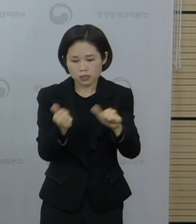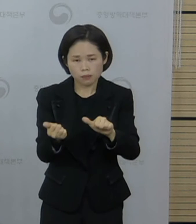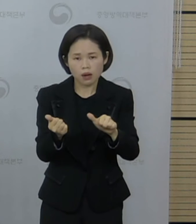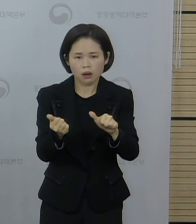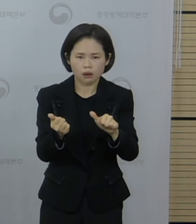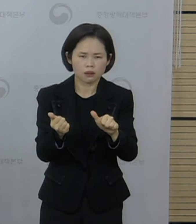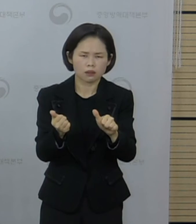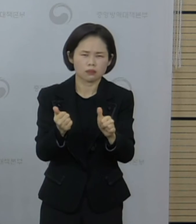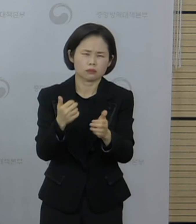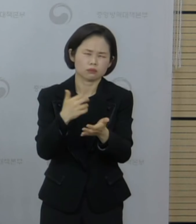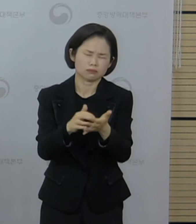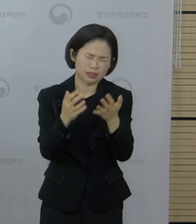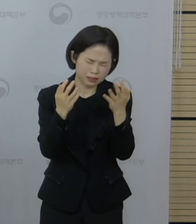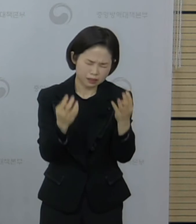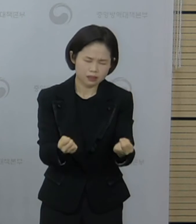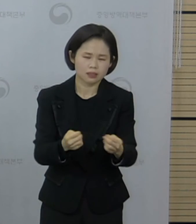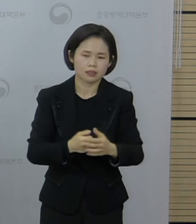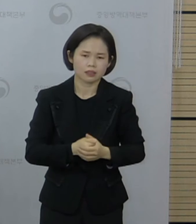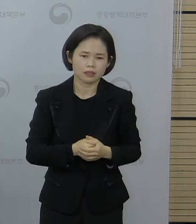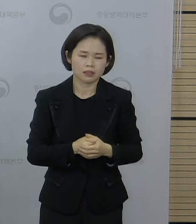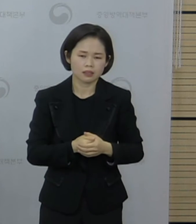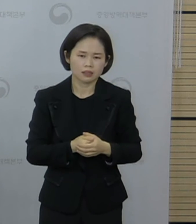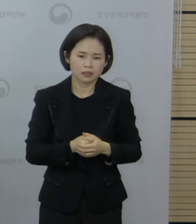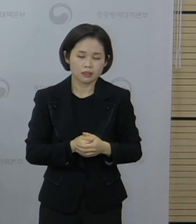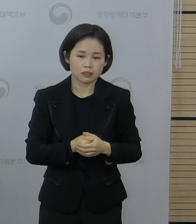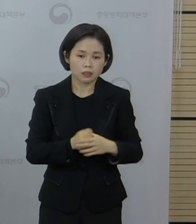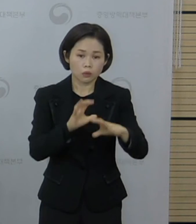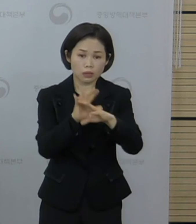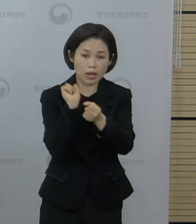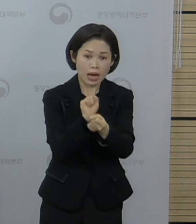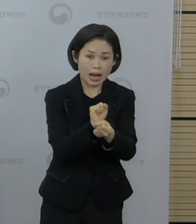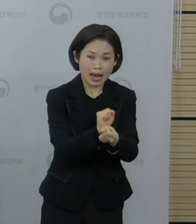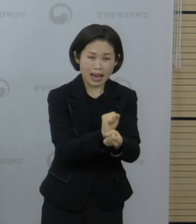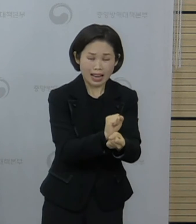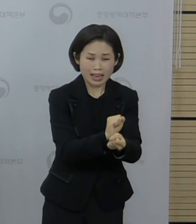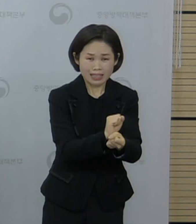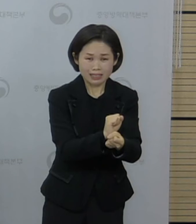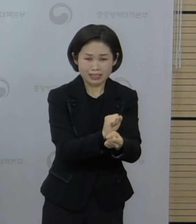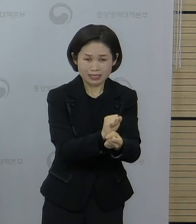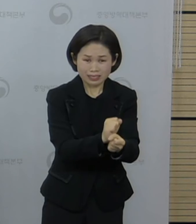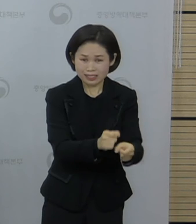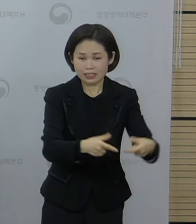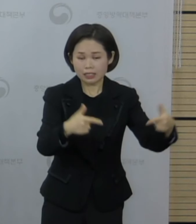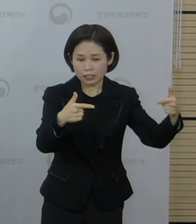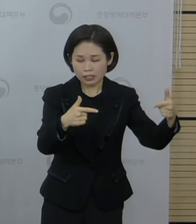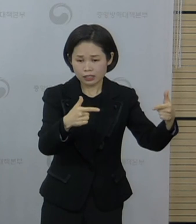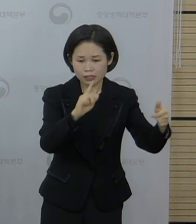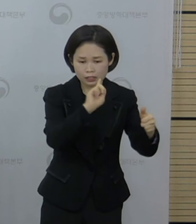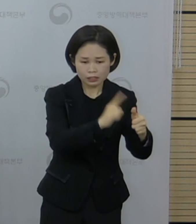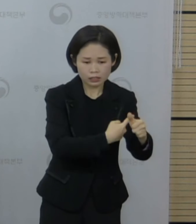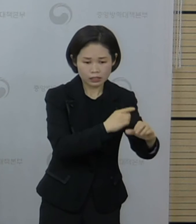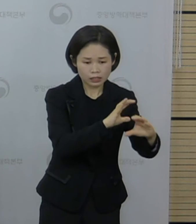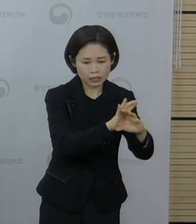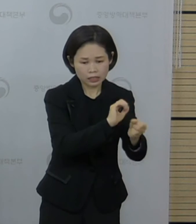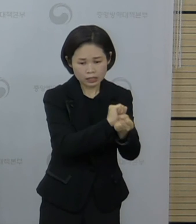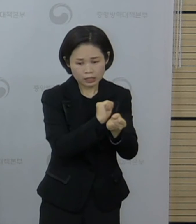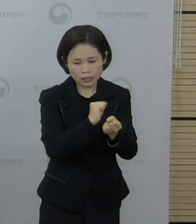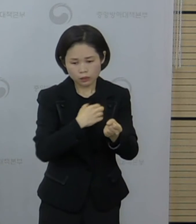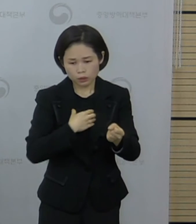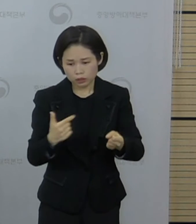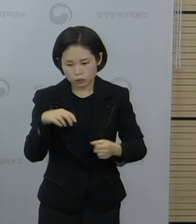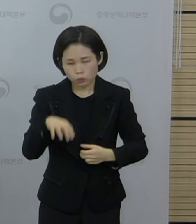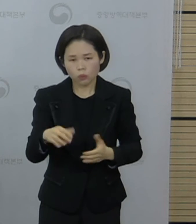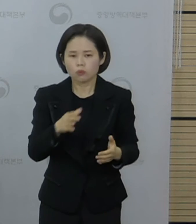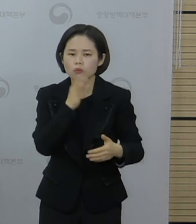많습니다 유행 공모 규모가 커지면 감염이 취약 시설의 요양병원 요양 시설 등으로